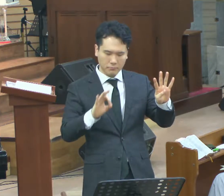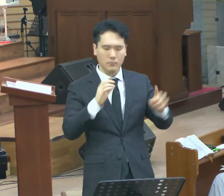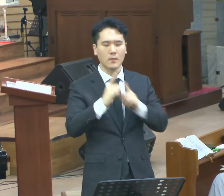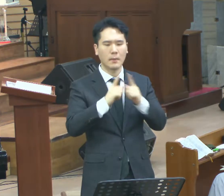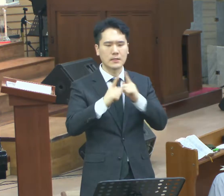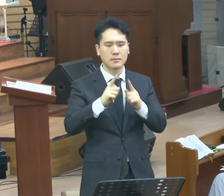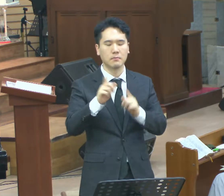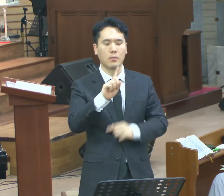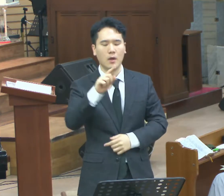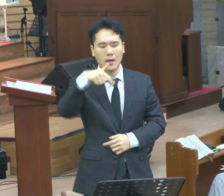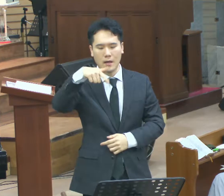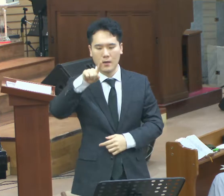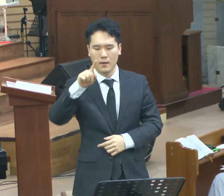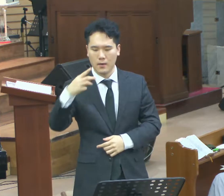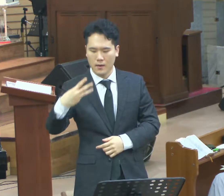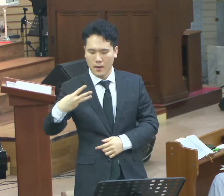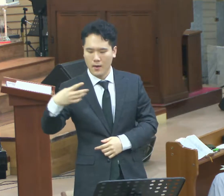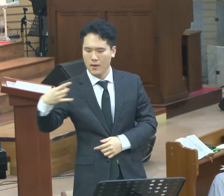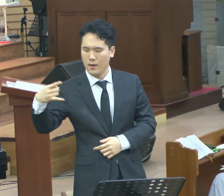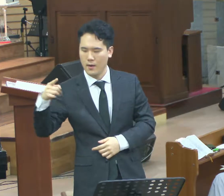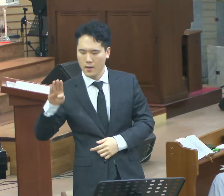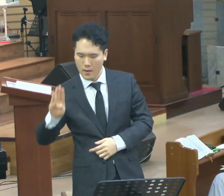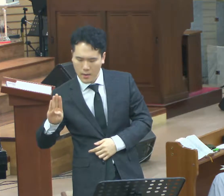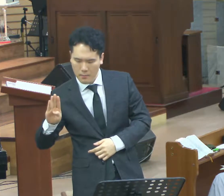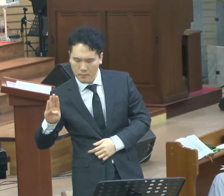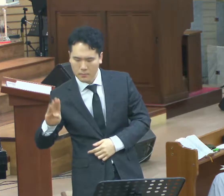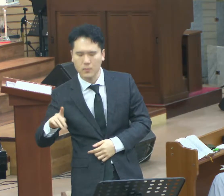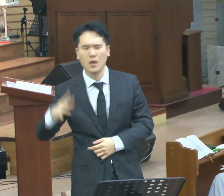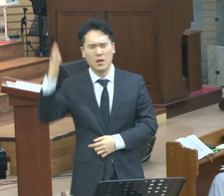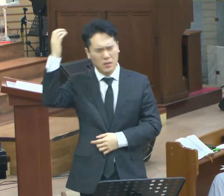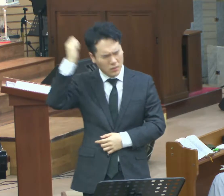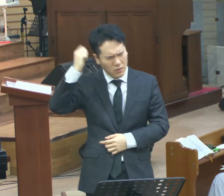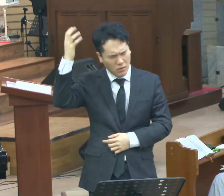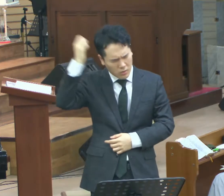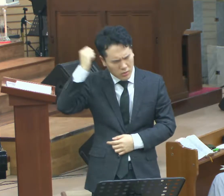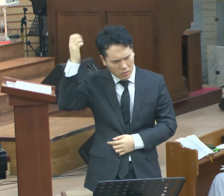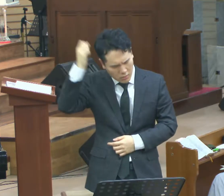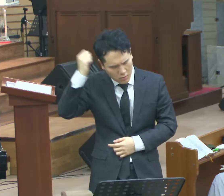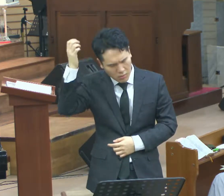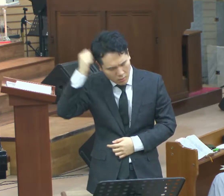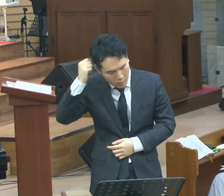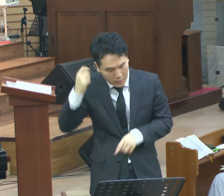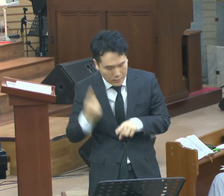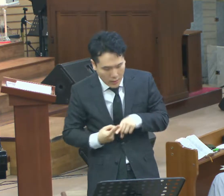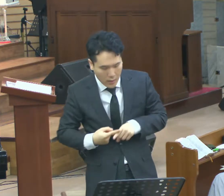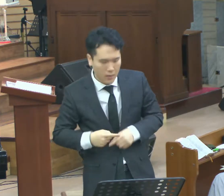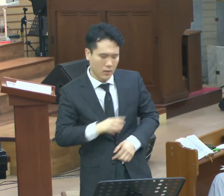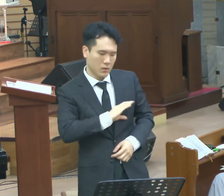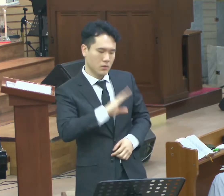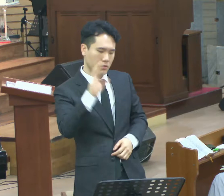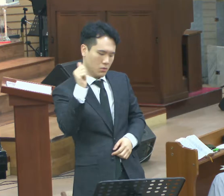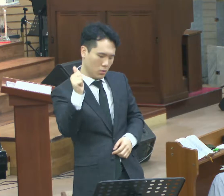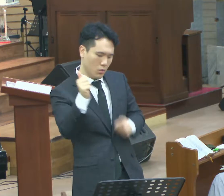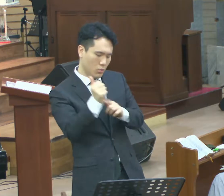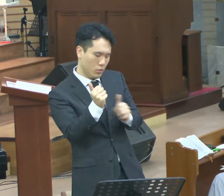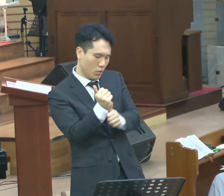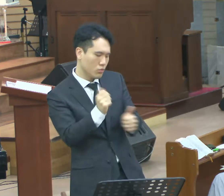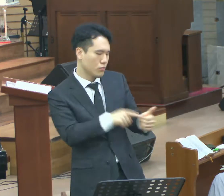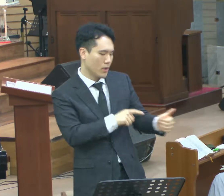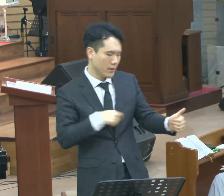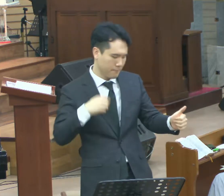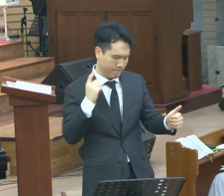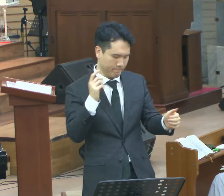하고요. 준비를 잘 하다가 어느 날 여호수아를 찾아갔죠. 그 찾아가서 뺏기까지의